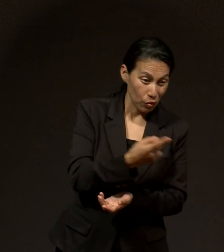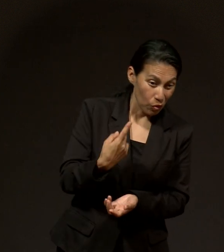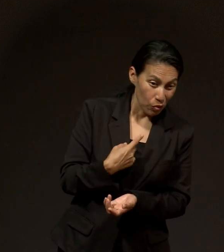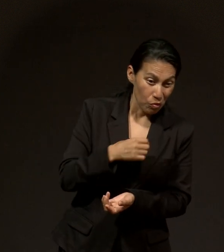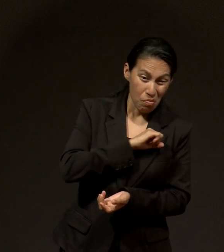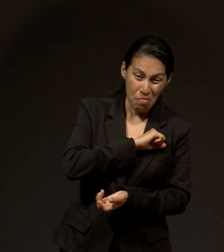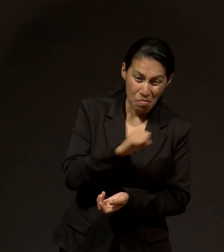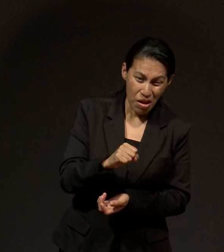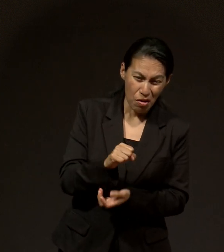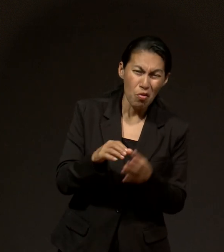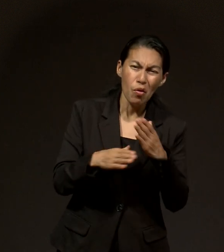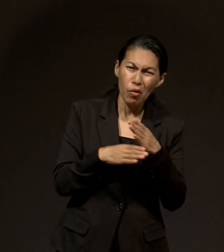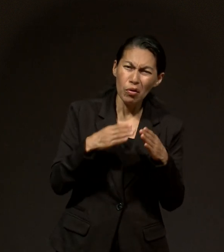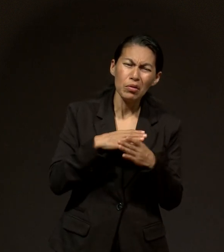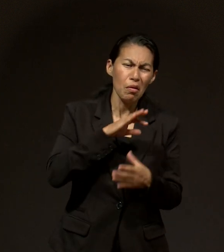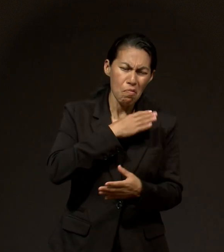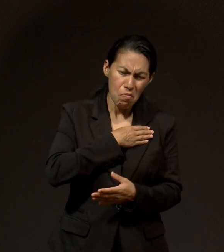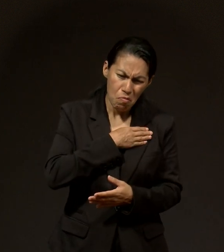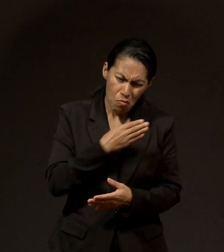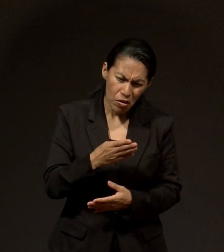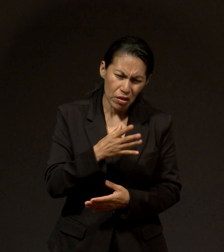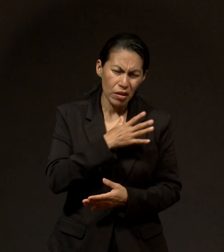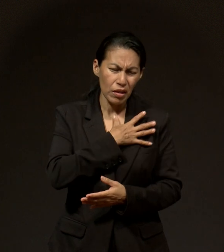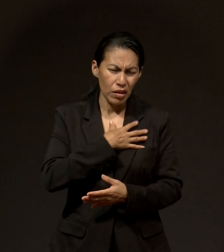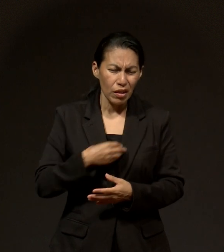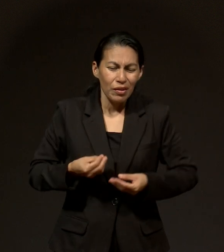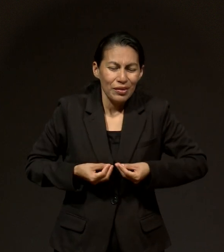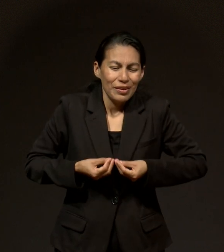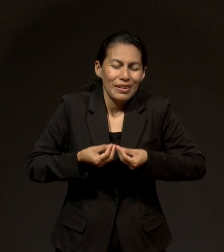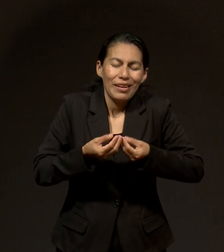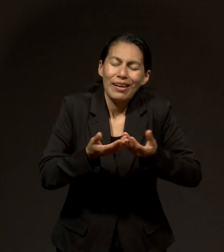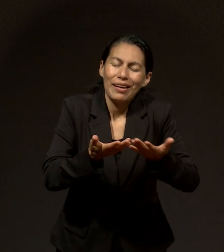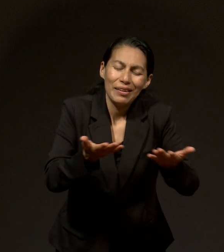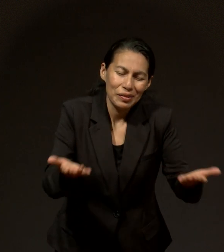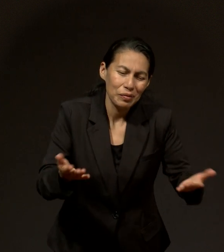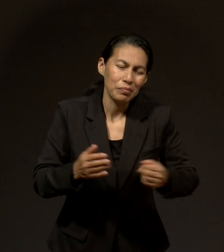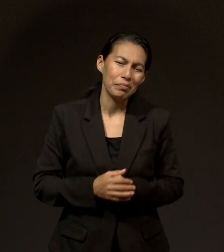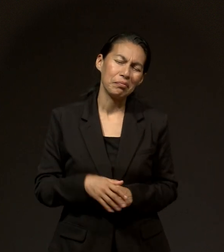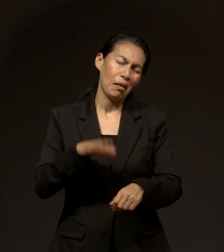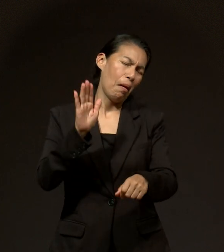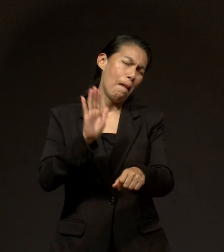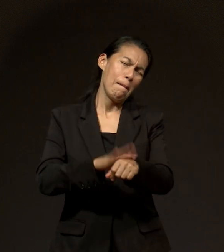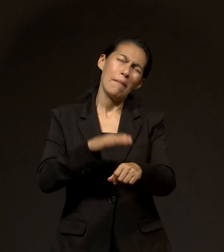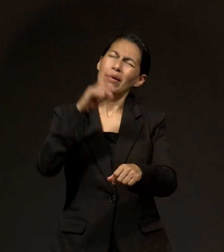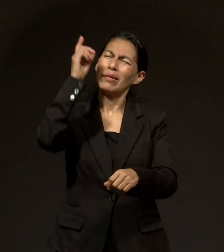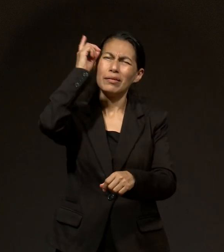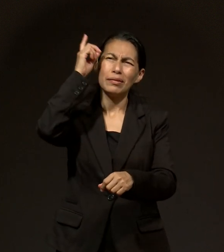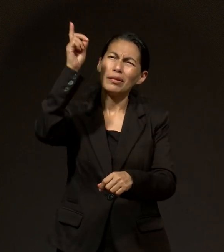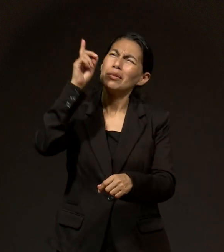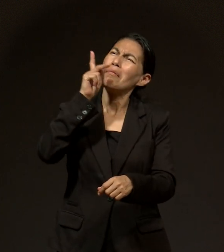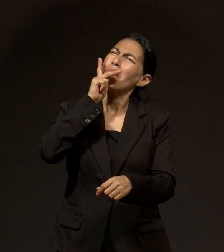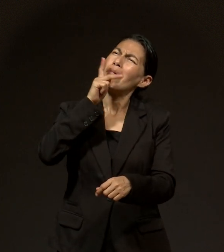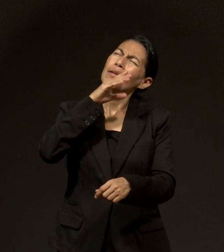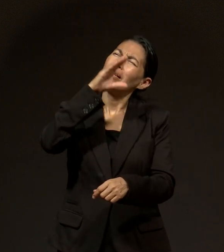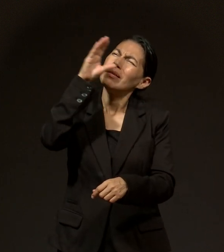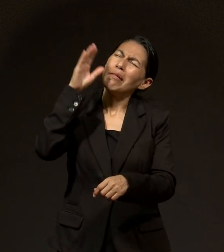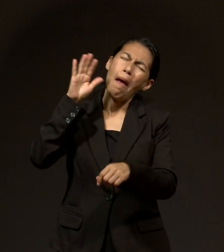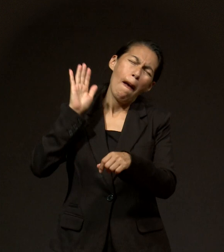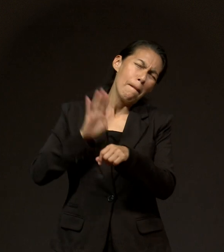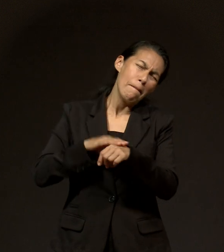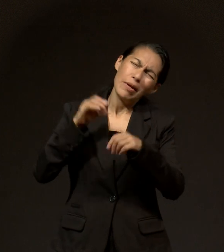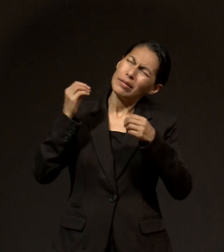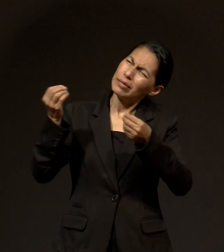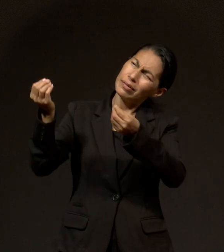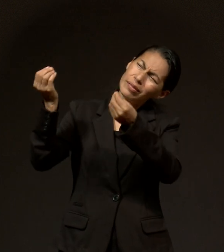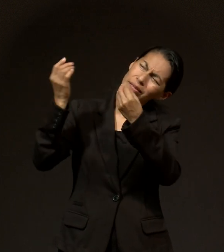sabemos dar buenas cosas a nuestros hijos, cuanto más nuestro Padre Celestial está ansioso de